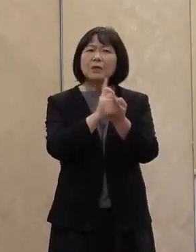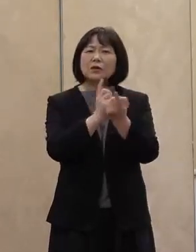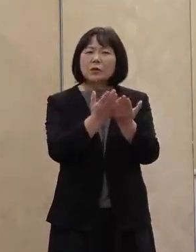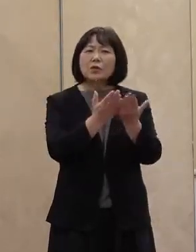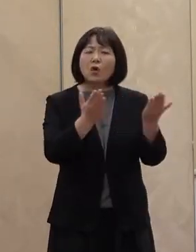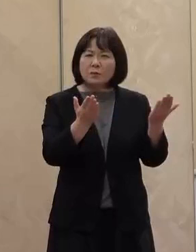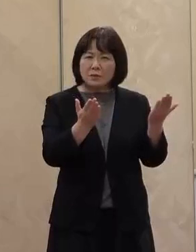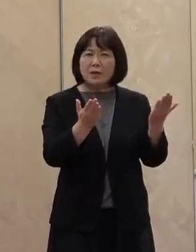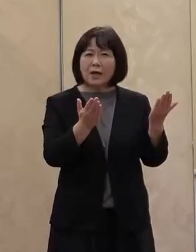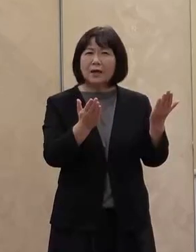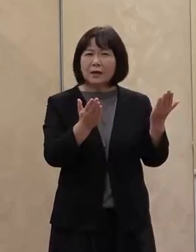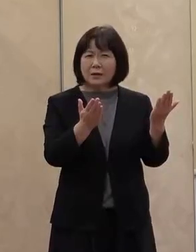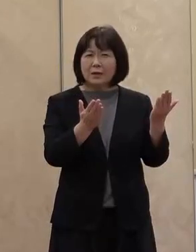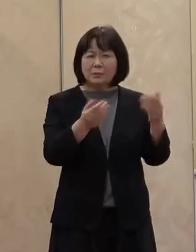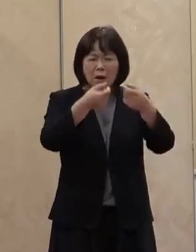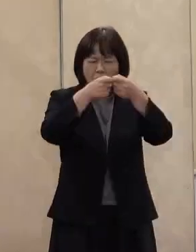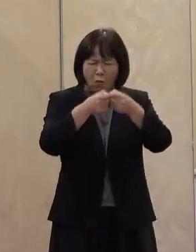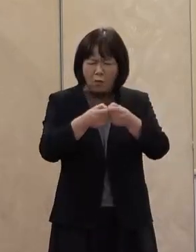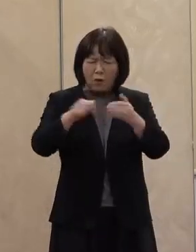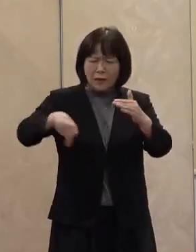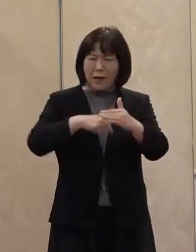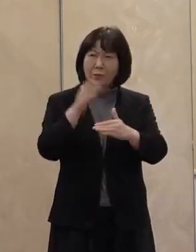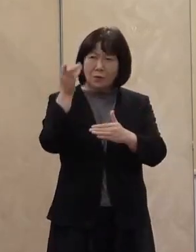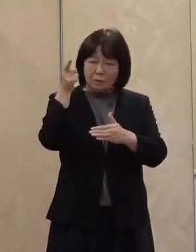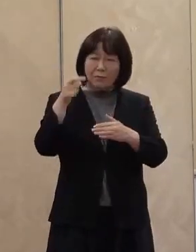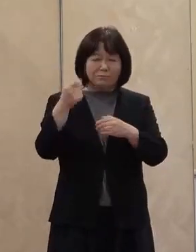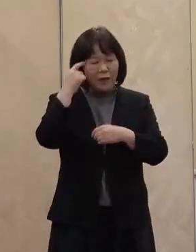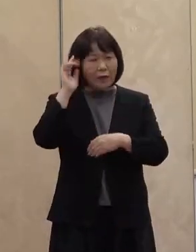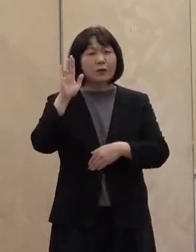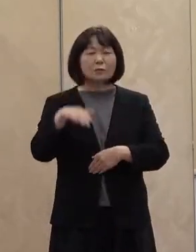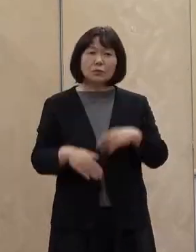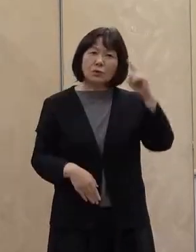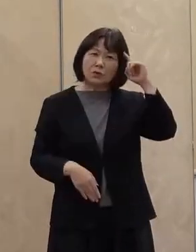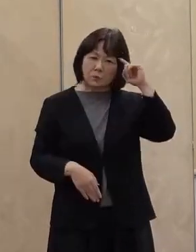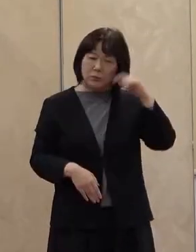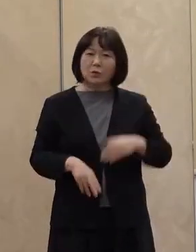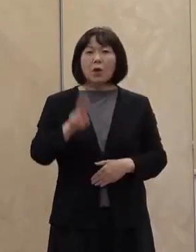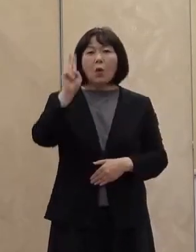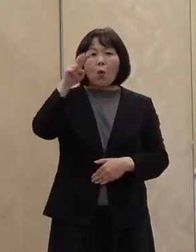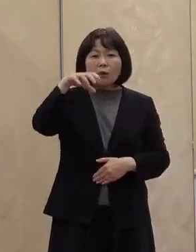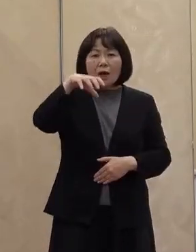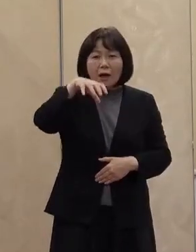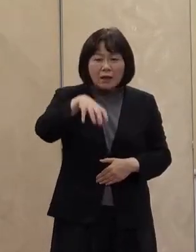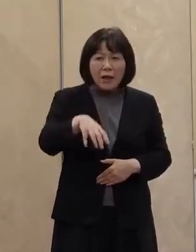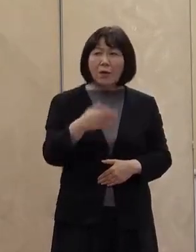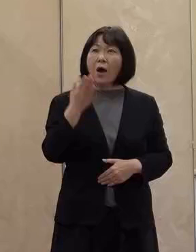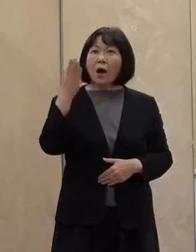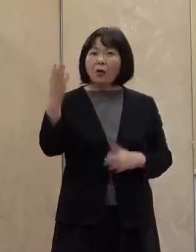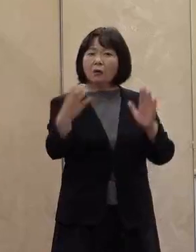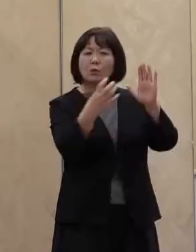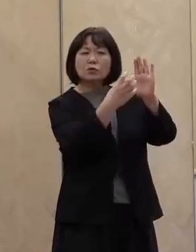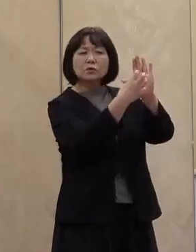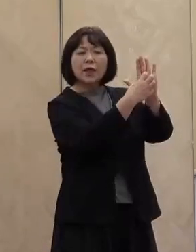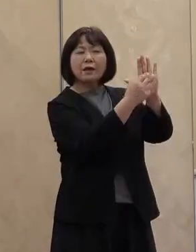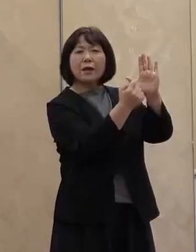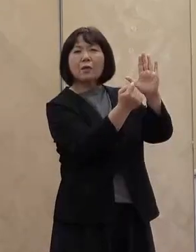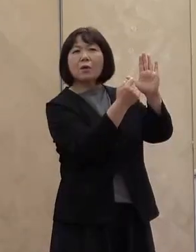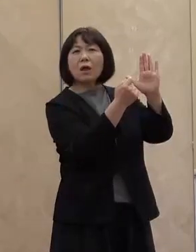いろいろ今総括と詳細も練られているところだと思いますが、大阪においてはこのステッカーを